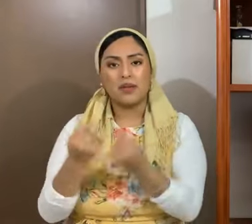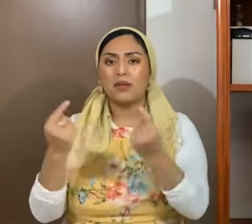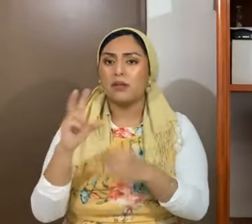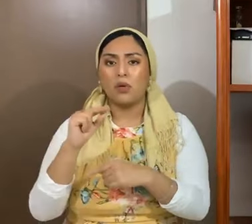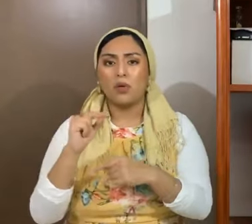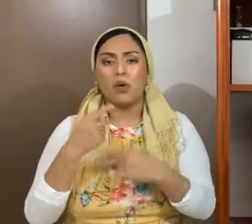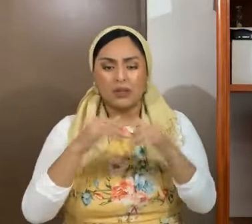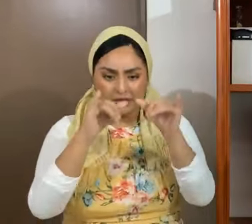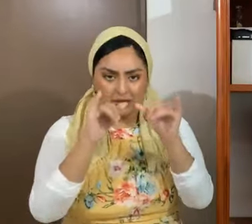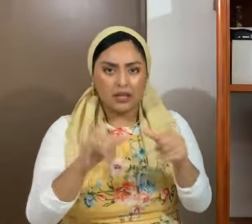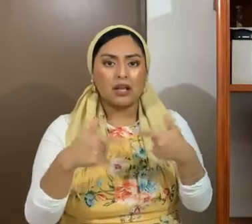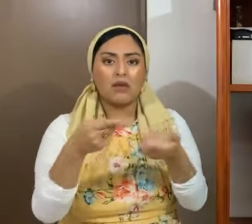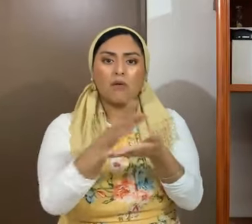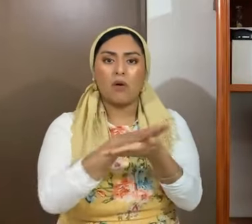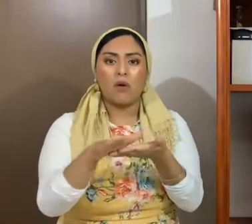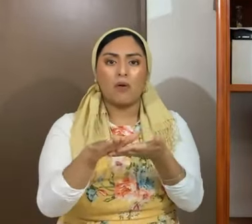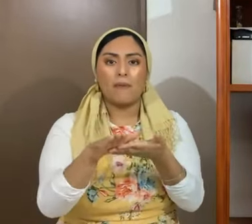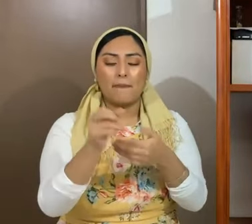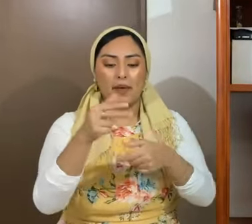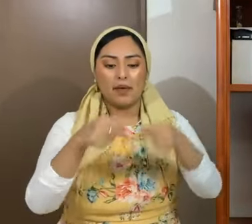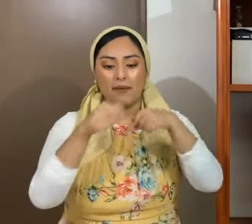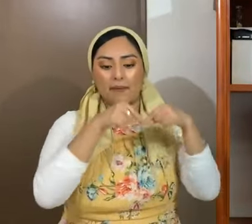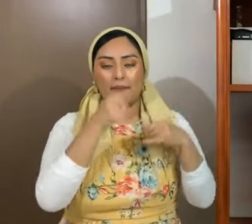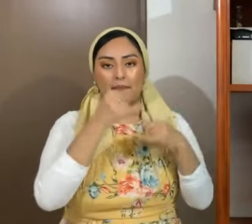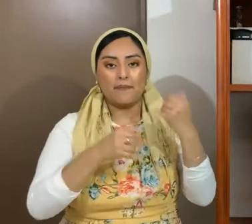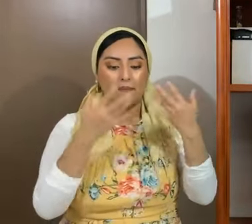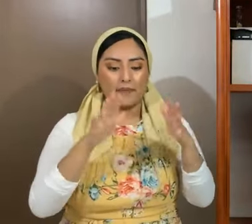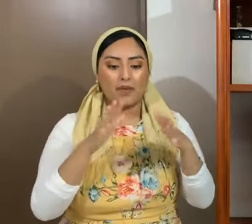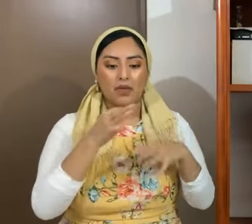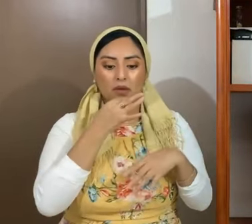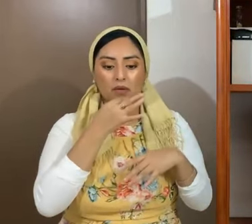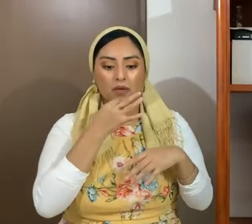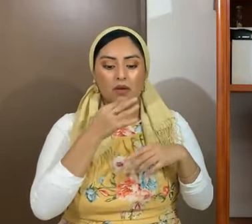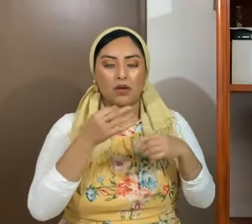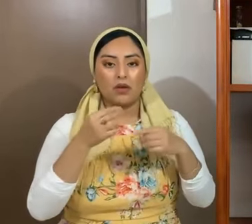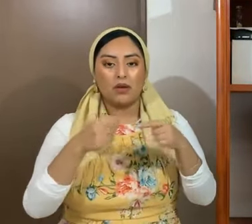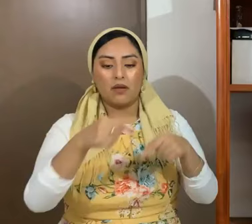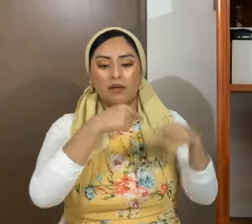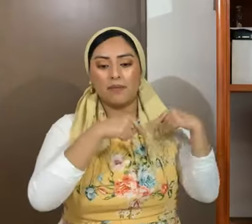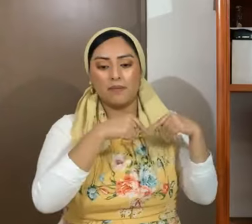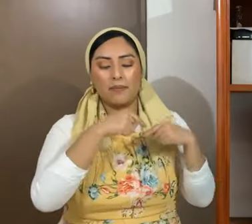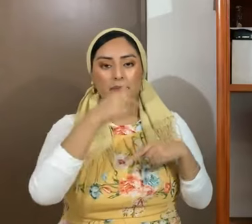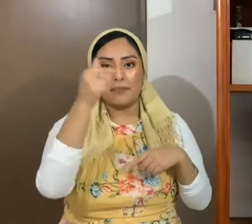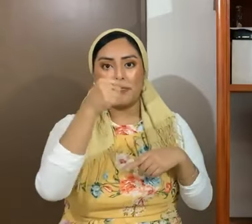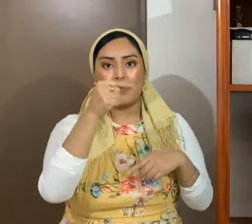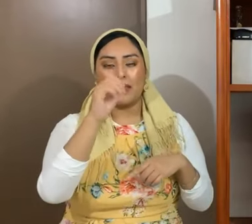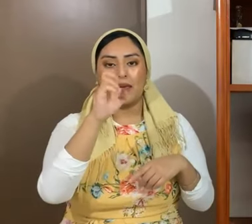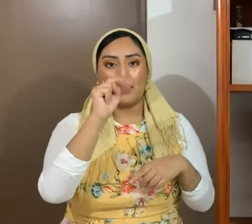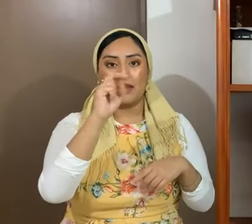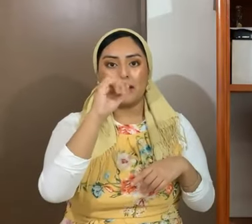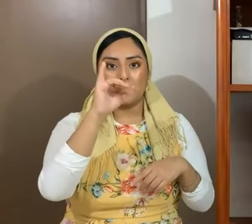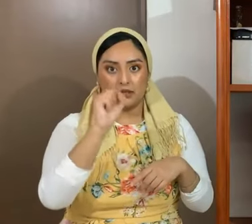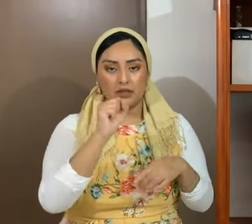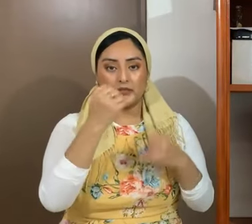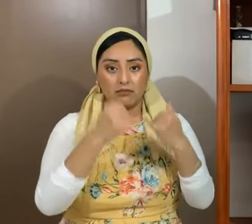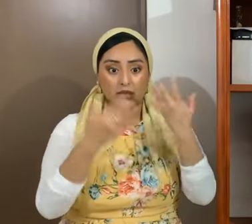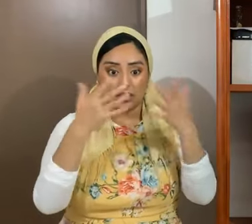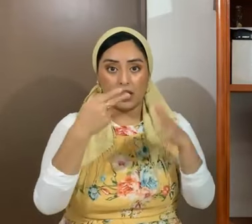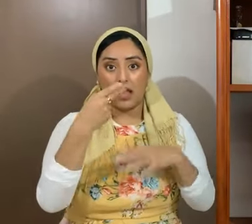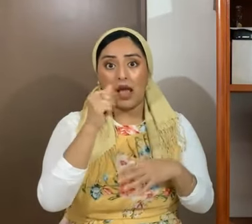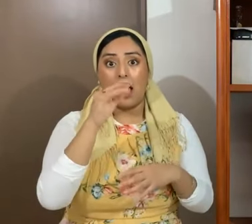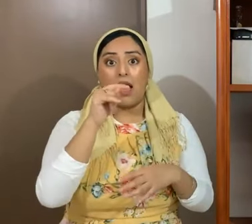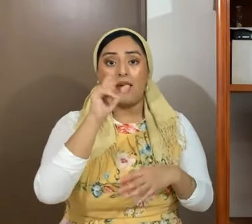ajenos, consérvate puro. Vamos a regresar y vamos terminando a Génesis 23, Bereshit 23. Ya terminamos